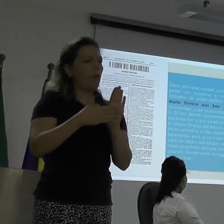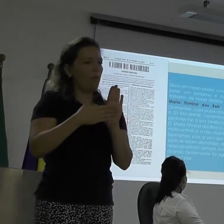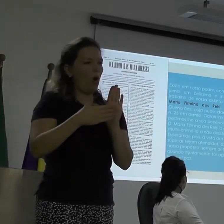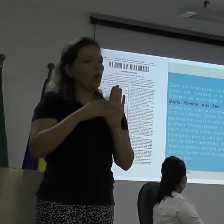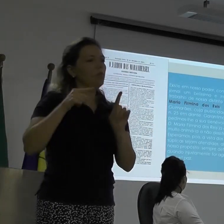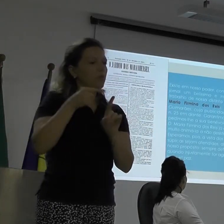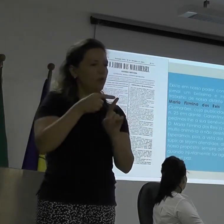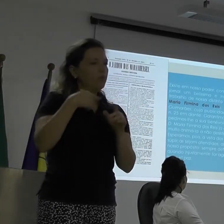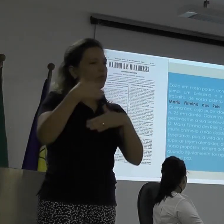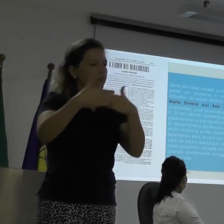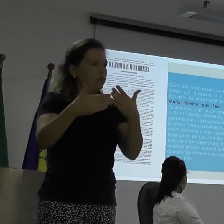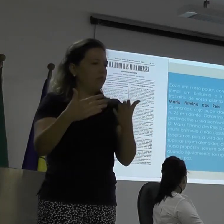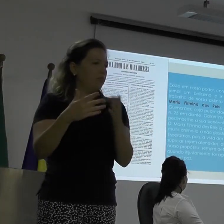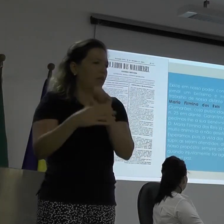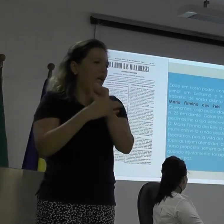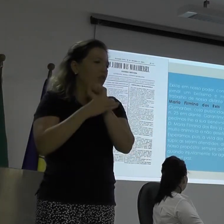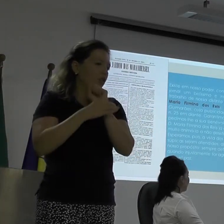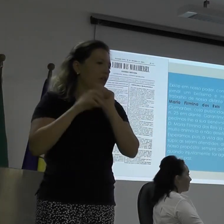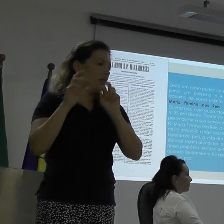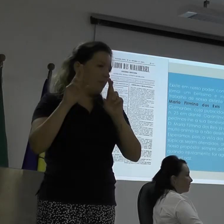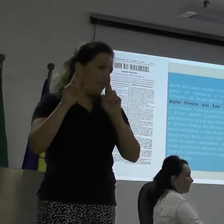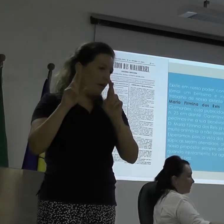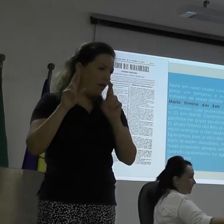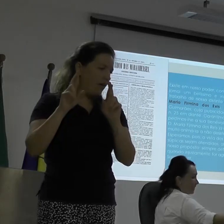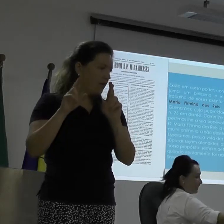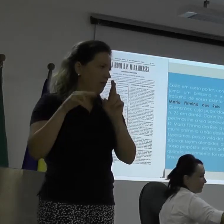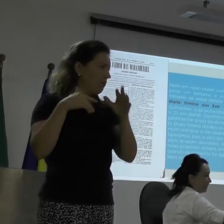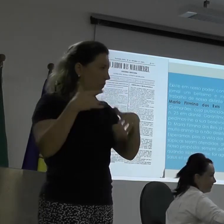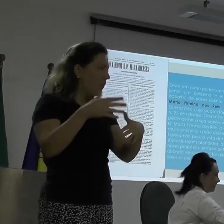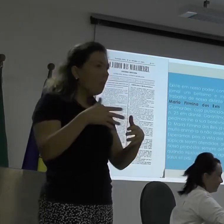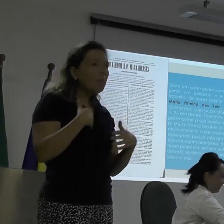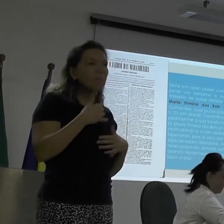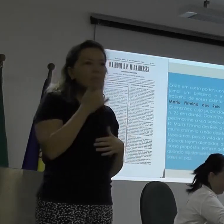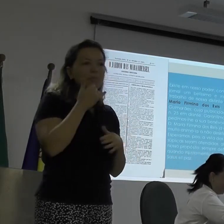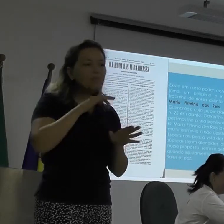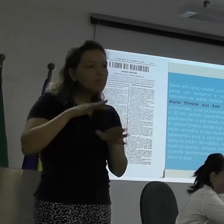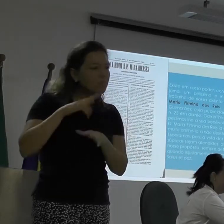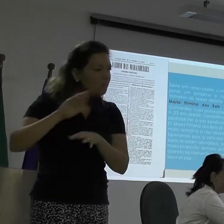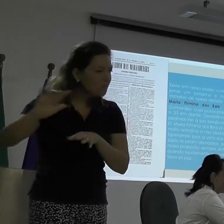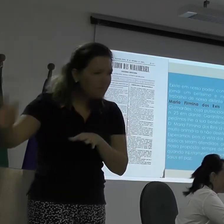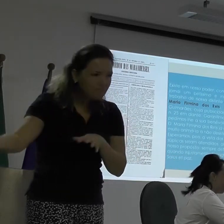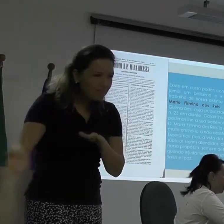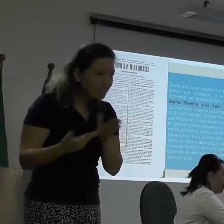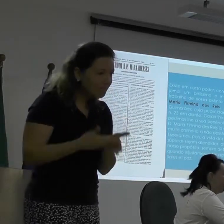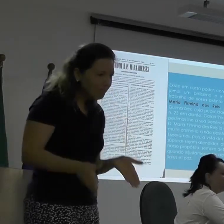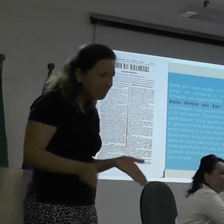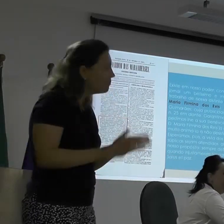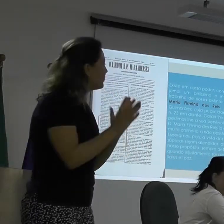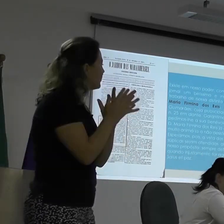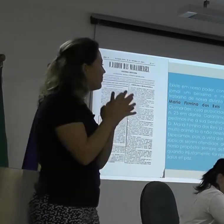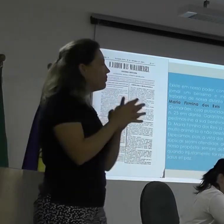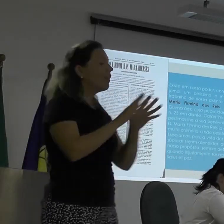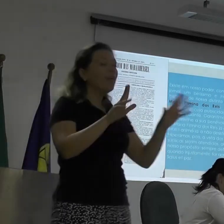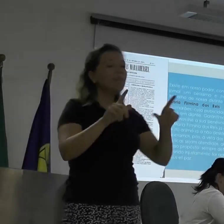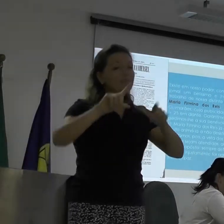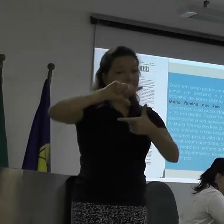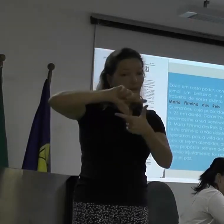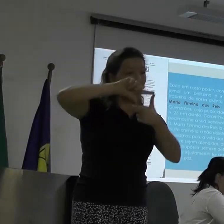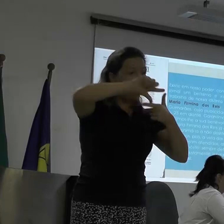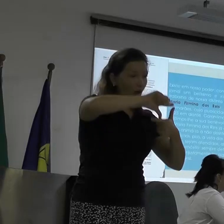belo e amável sexo, quando injustamente for agredido. Saúde e paz. Então, essa